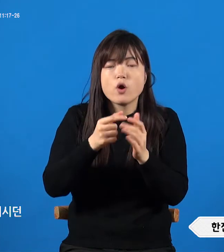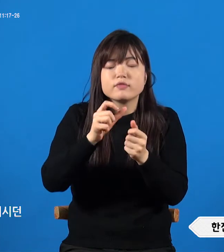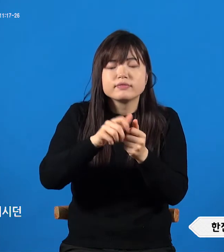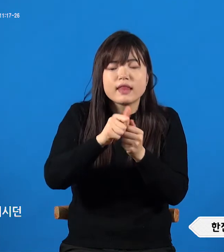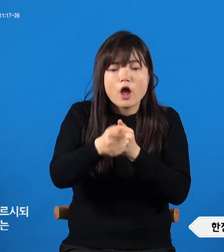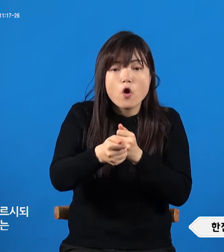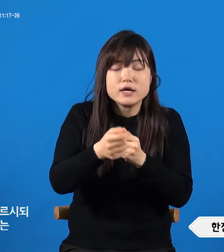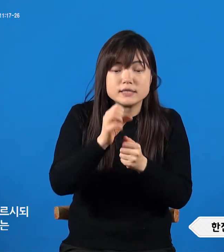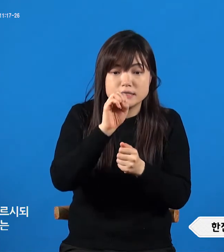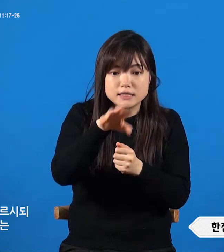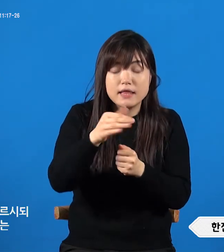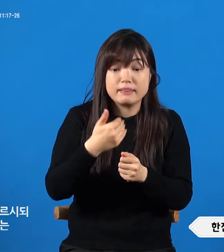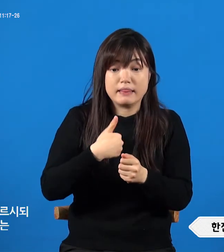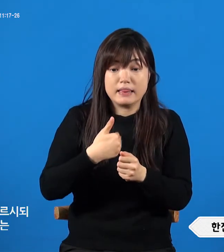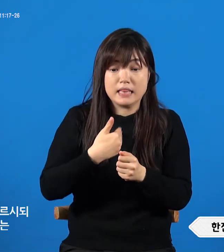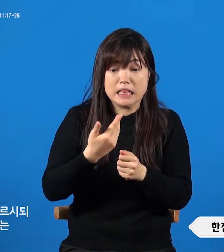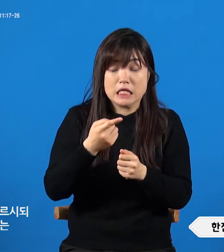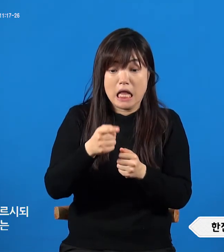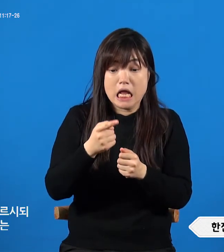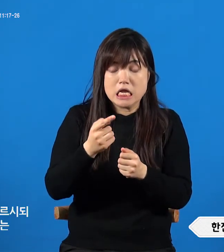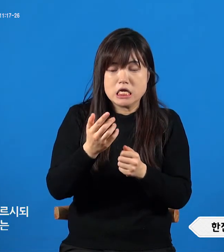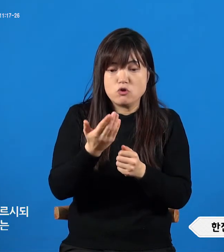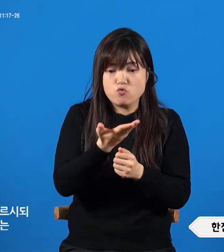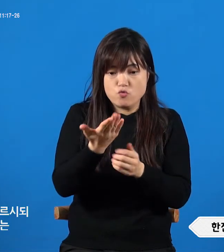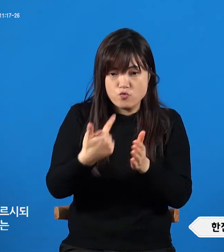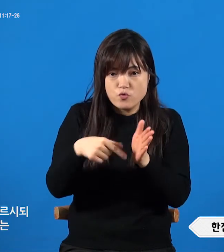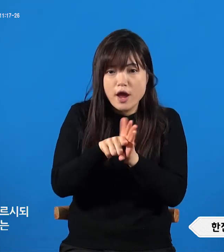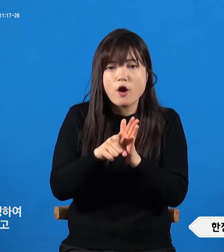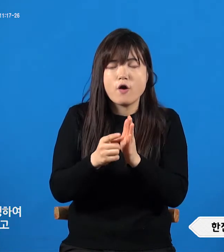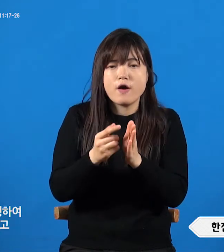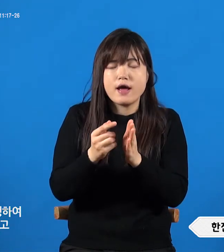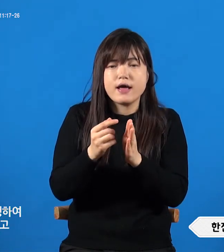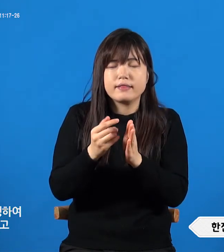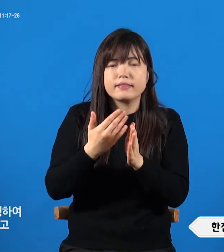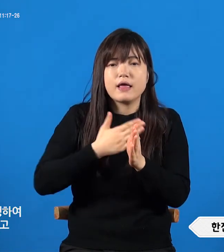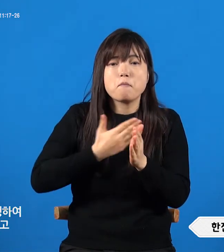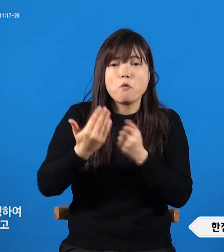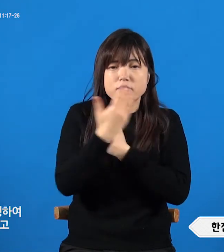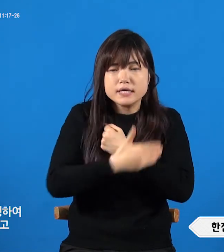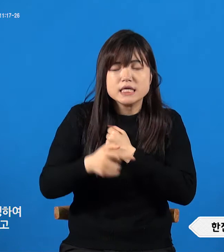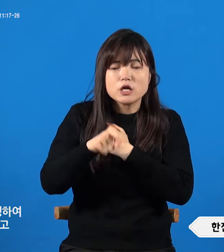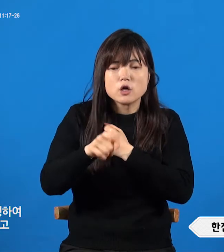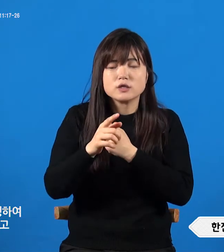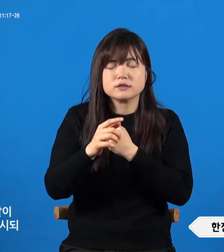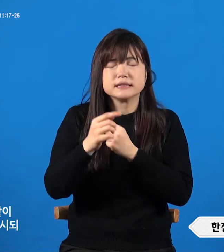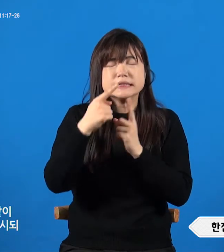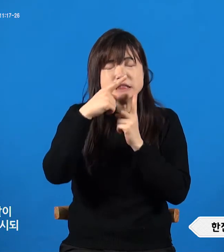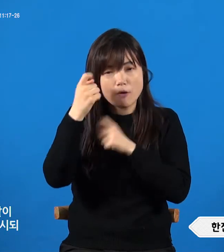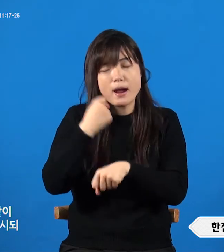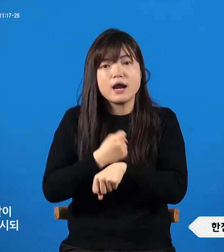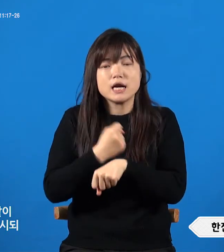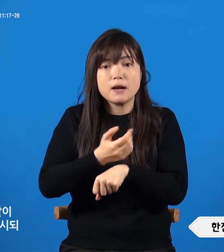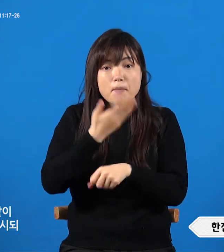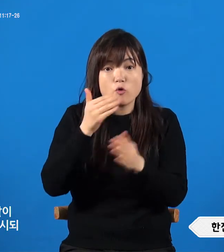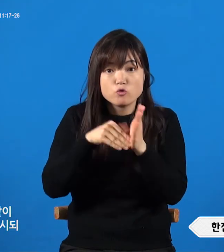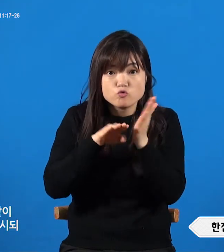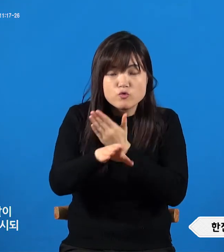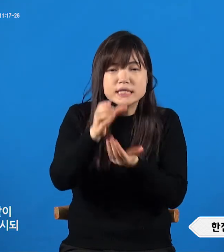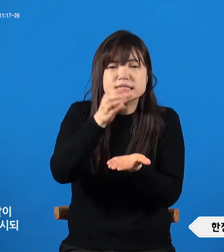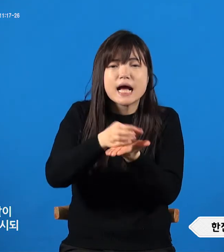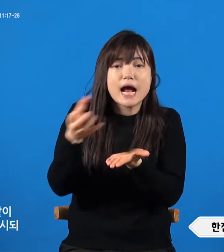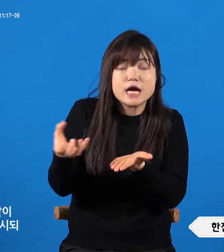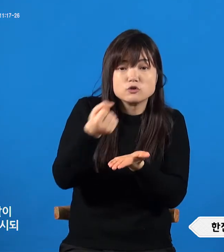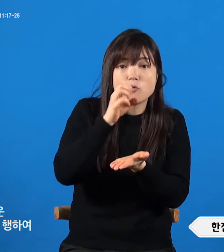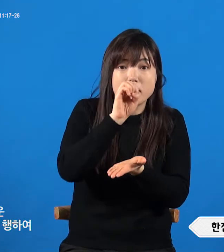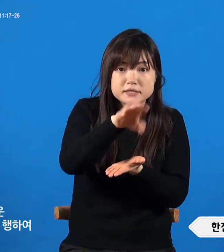떼어 이르시되 이것은 너희를 위하는 내 몸이니 이것을 행하여 나를 기념하라 하시고 식후에 또한 그와 같이